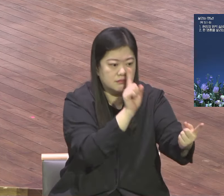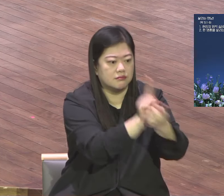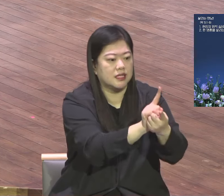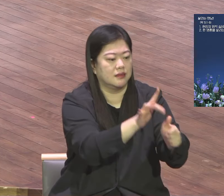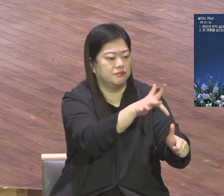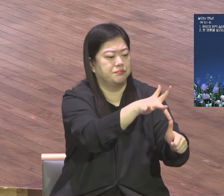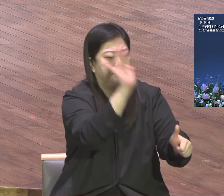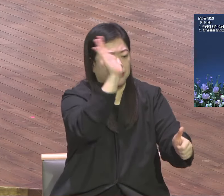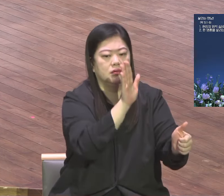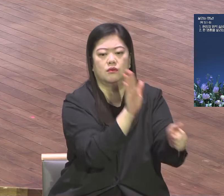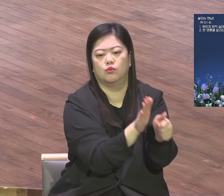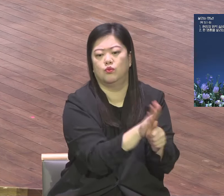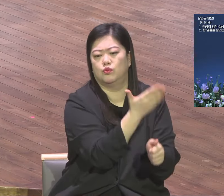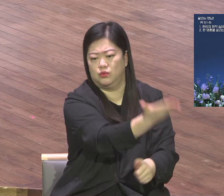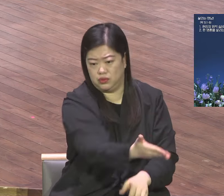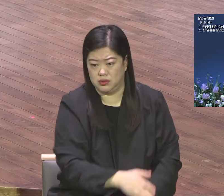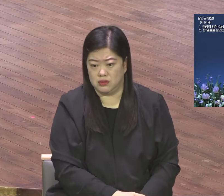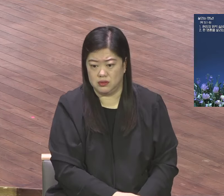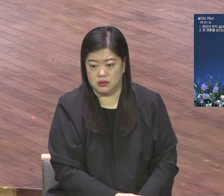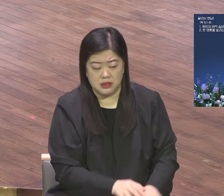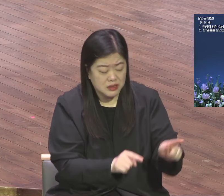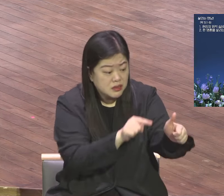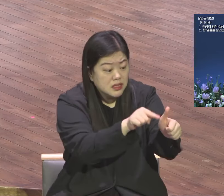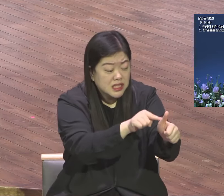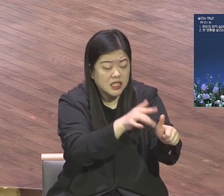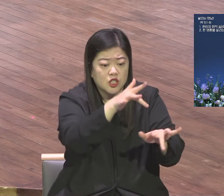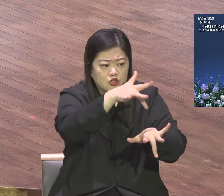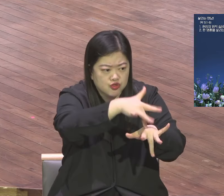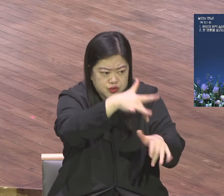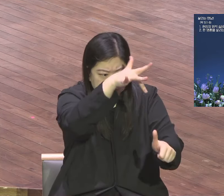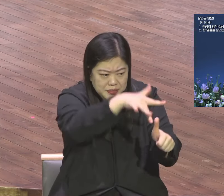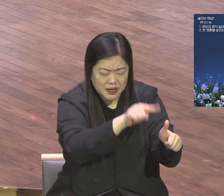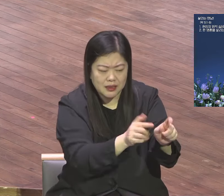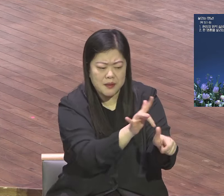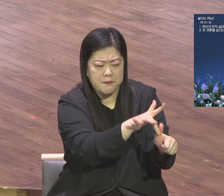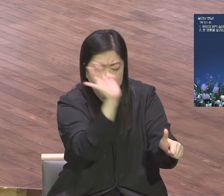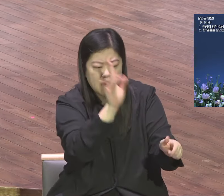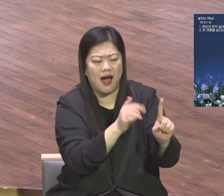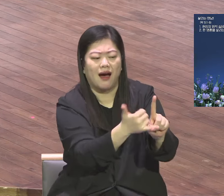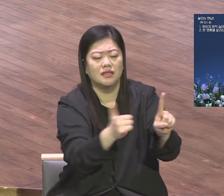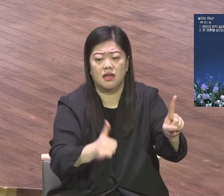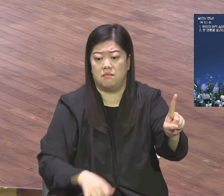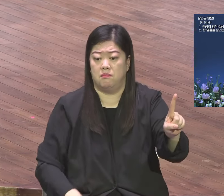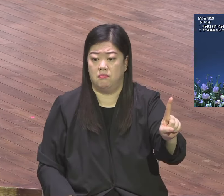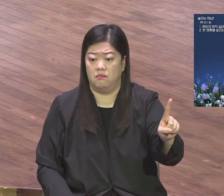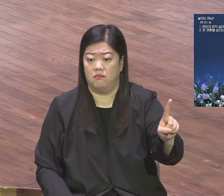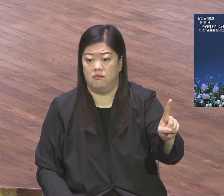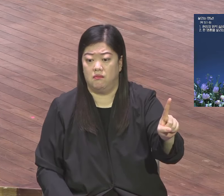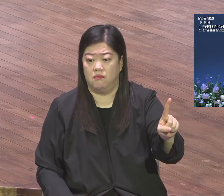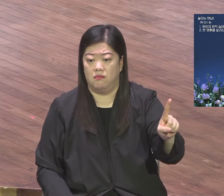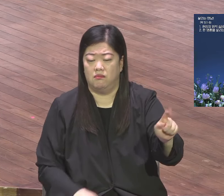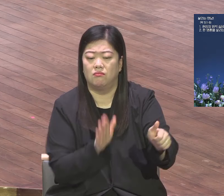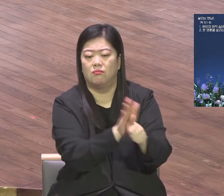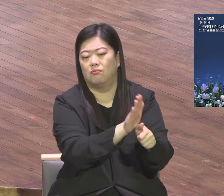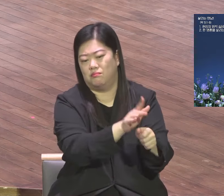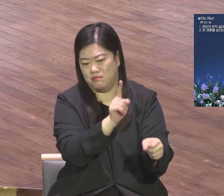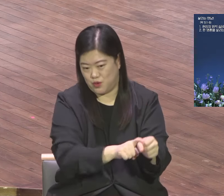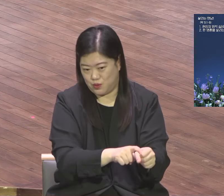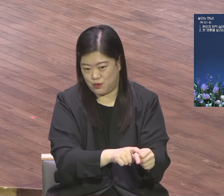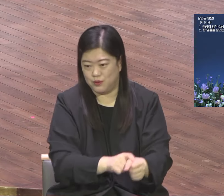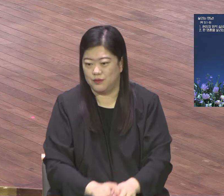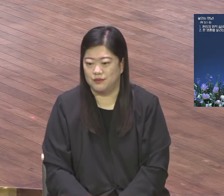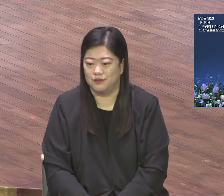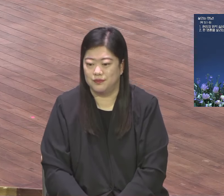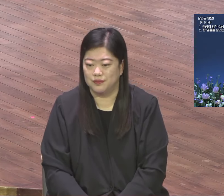광풍을 맞아가면서 그 한 사람 살리기 위해서 이런 예수님의 생명 살리는 열정 우리가 가지고